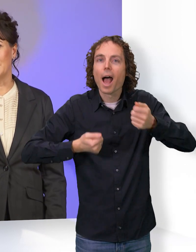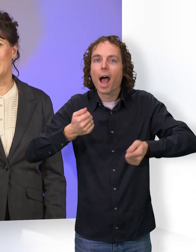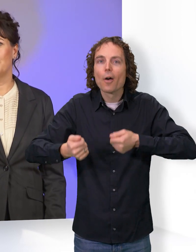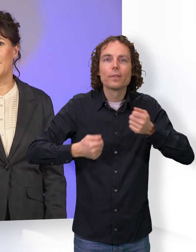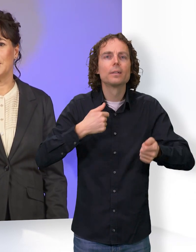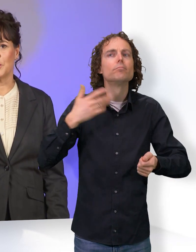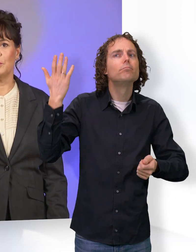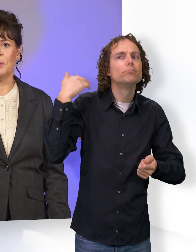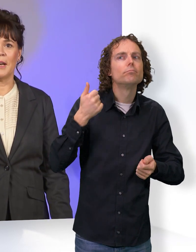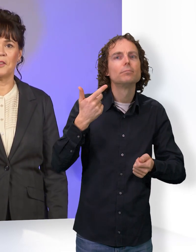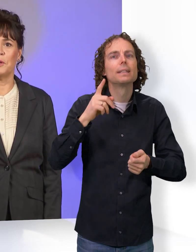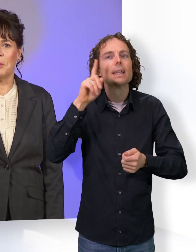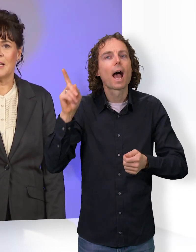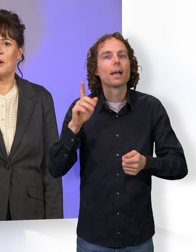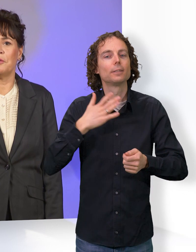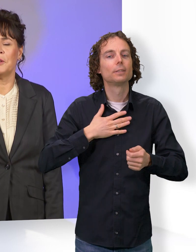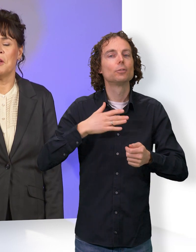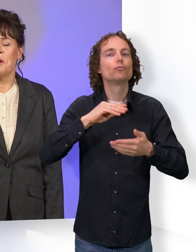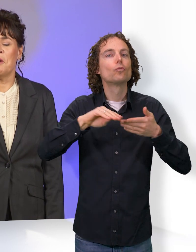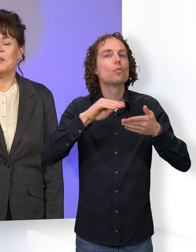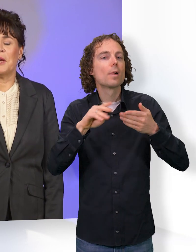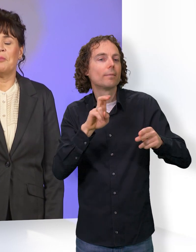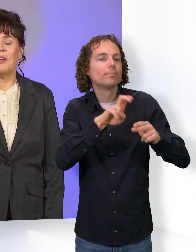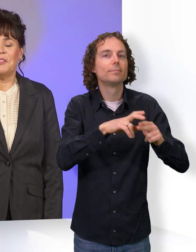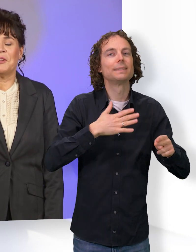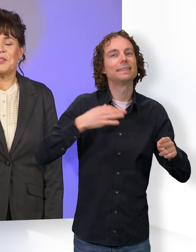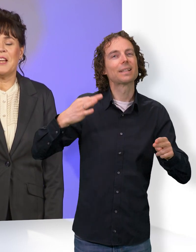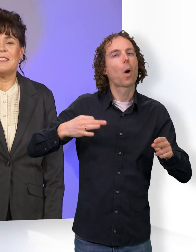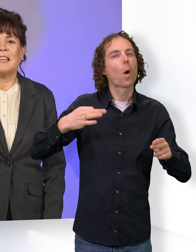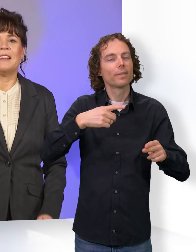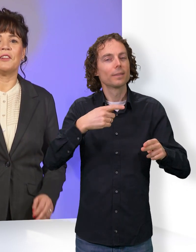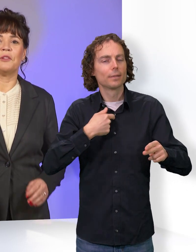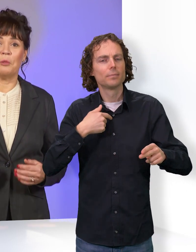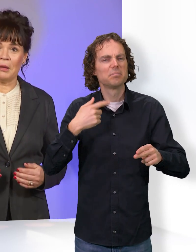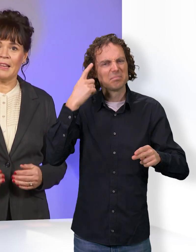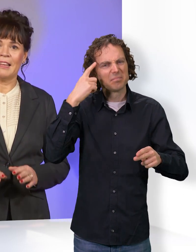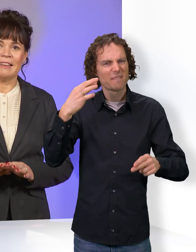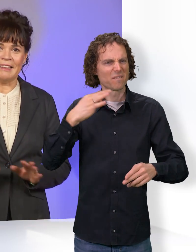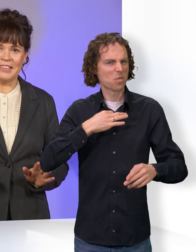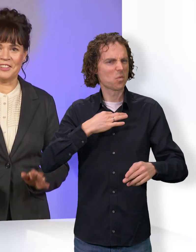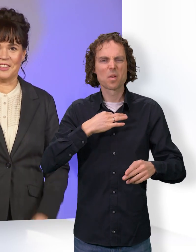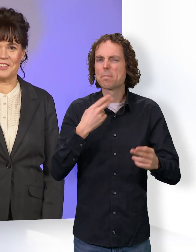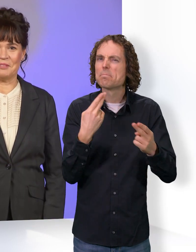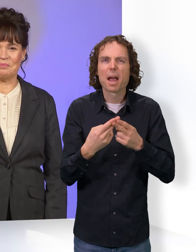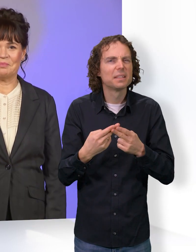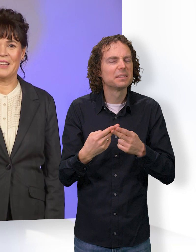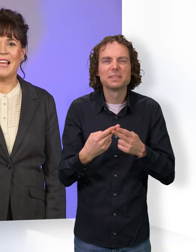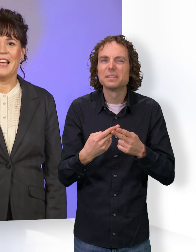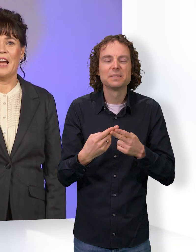ich vor Jahren für eine Schule meiner Söhne mitgelaufen und habe festgestellt, dass es für mich nichts